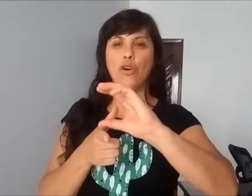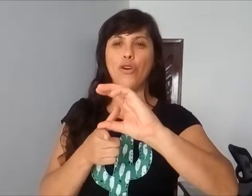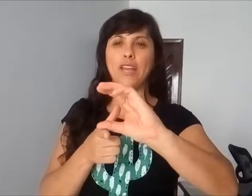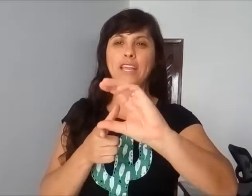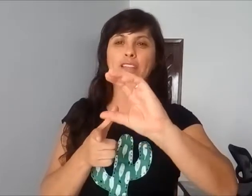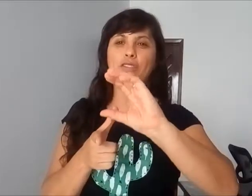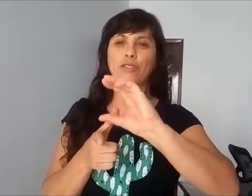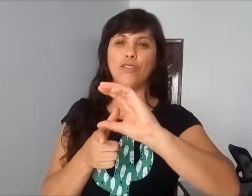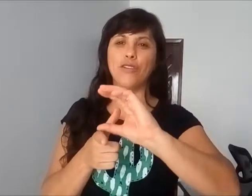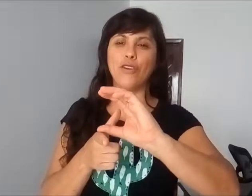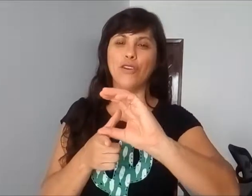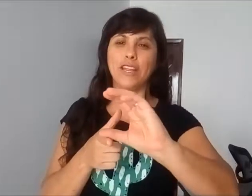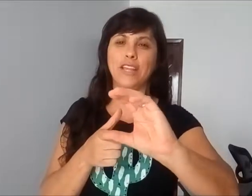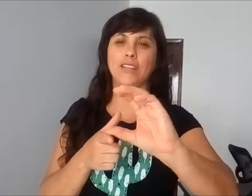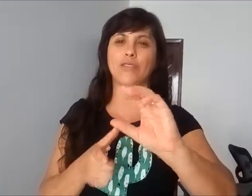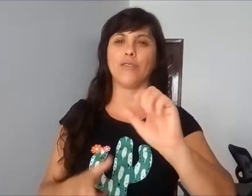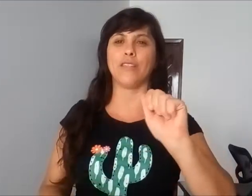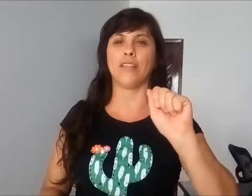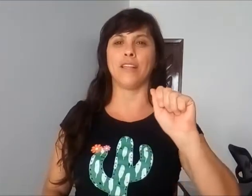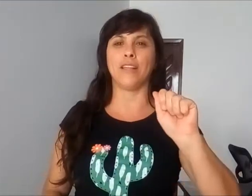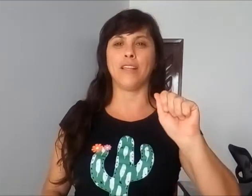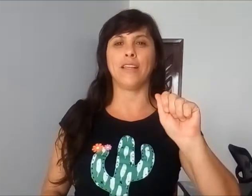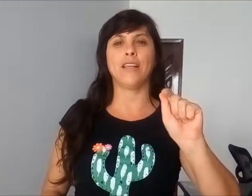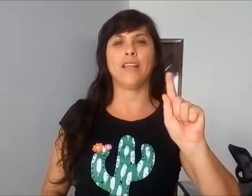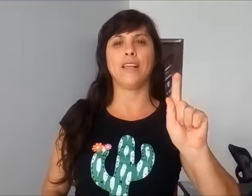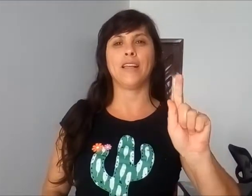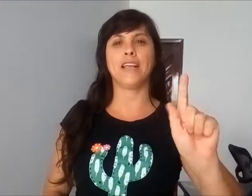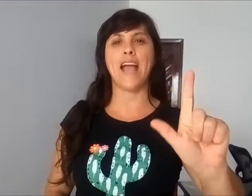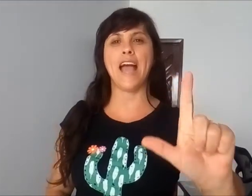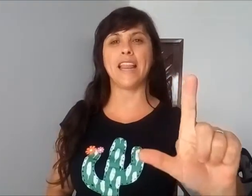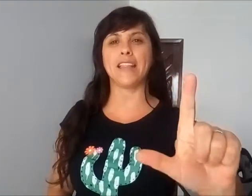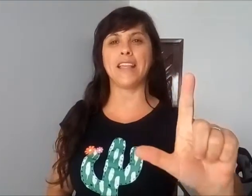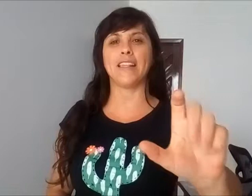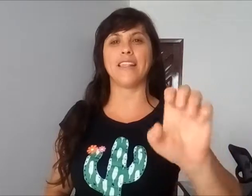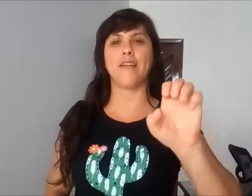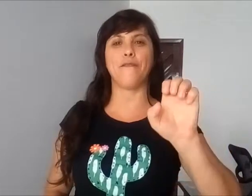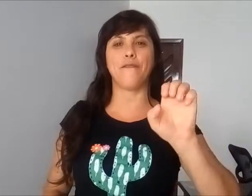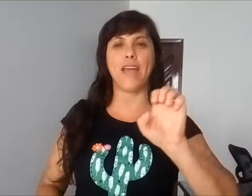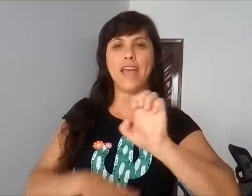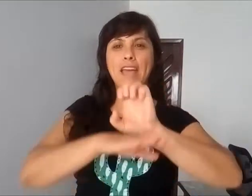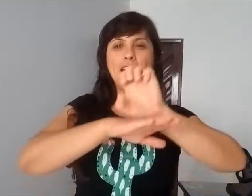coríntios coríntios gálatas ele